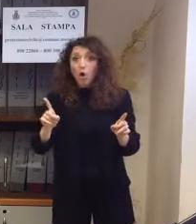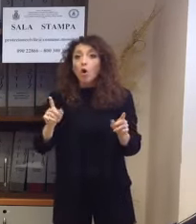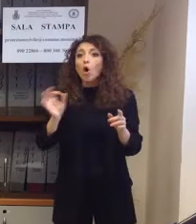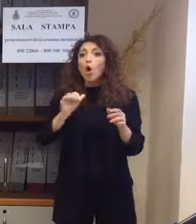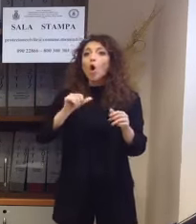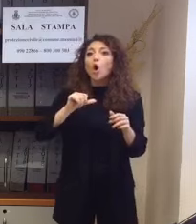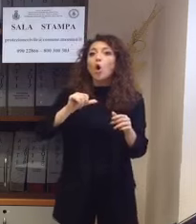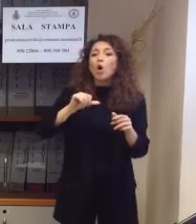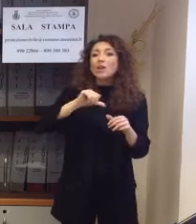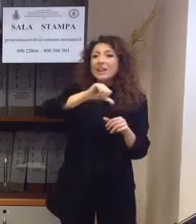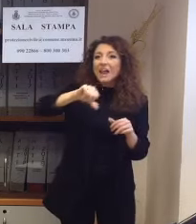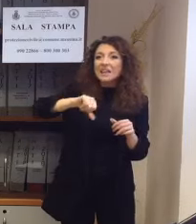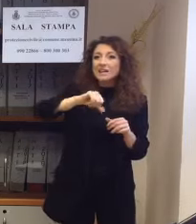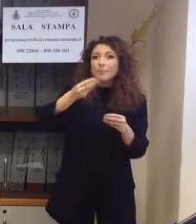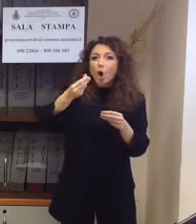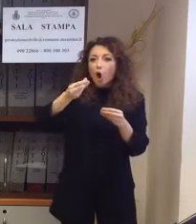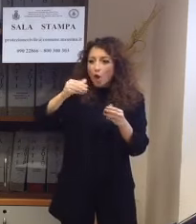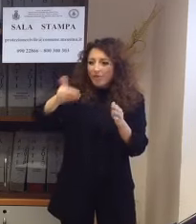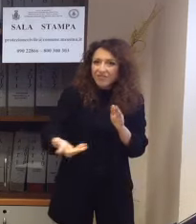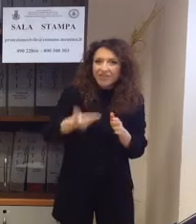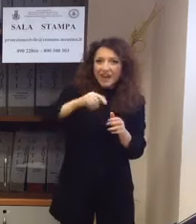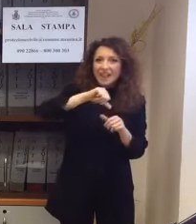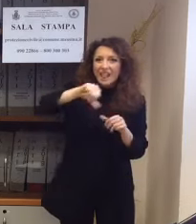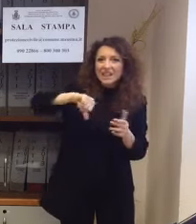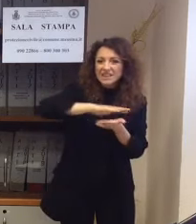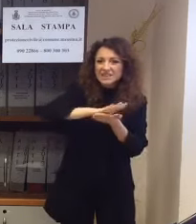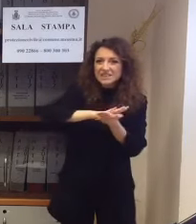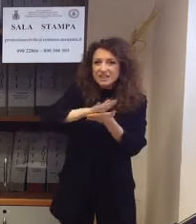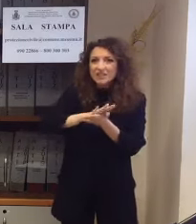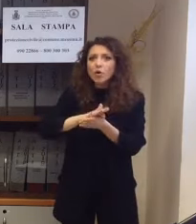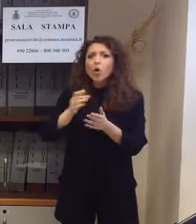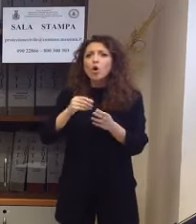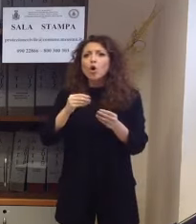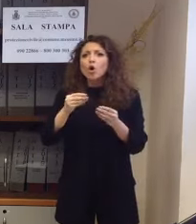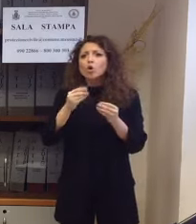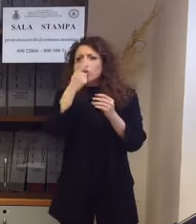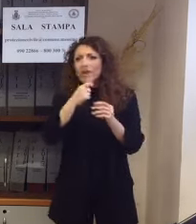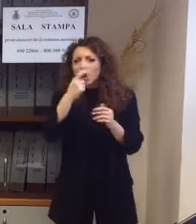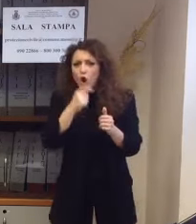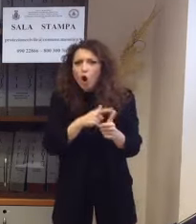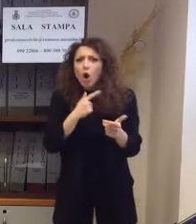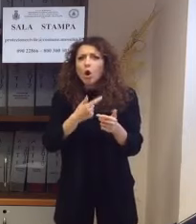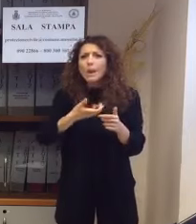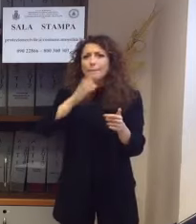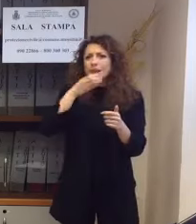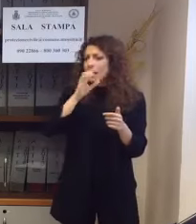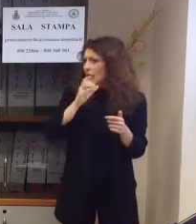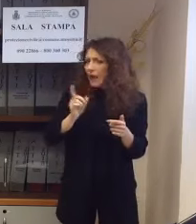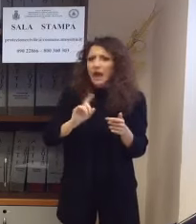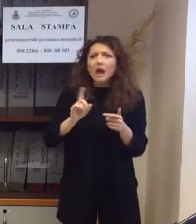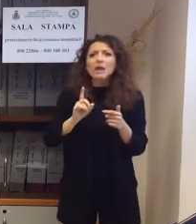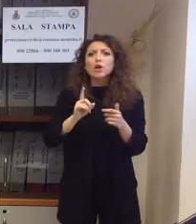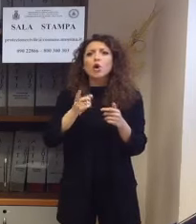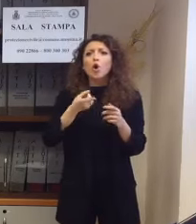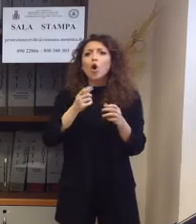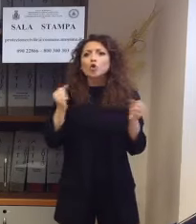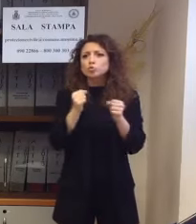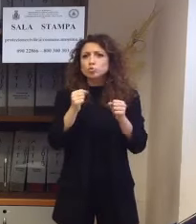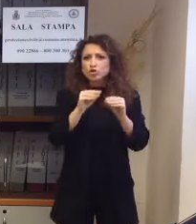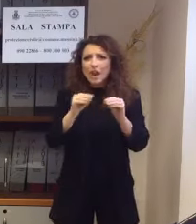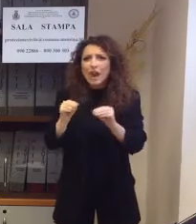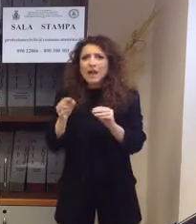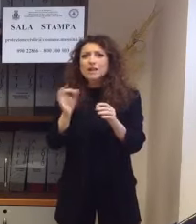detersivo in polvere, non fanno comprare tovaglioni e bicchieri, non fanno comprare surgelati, non fanno comprare